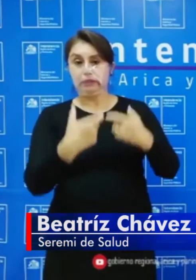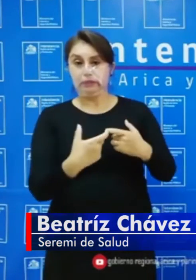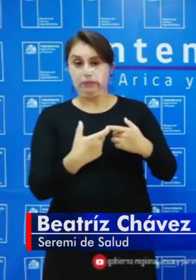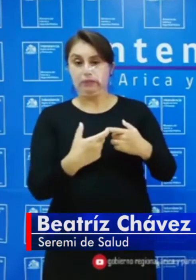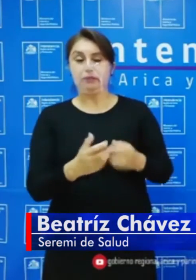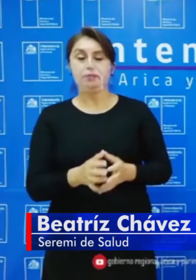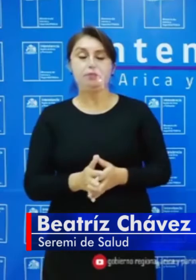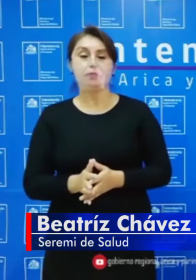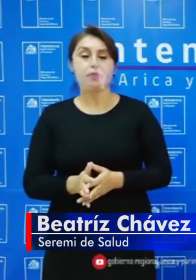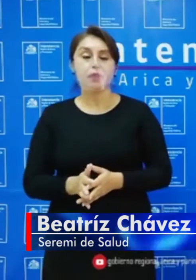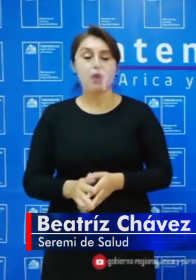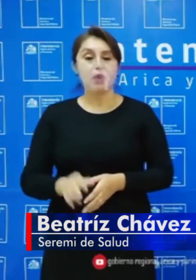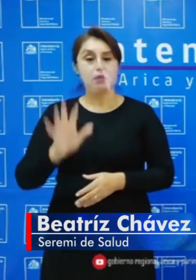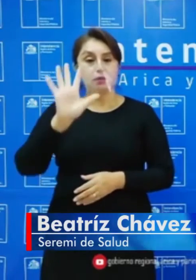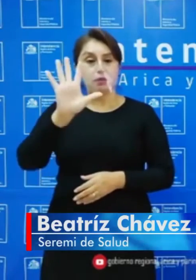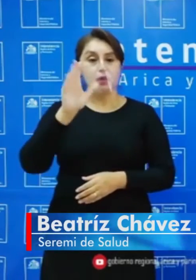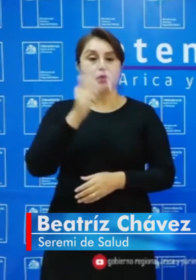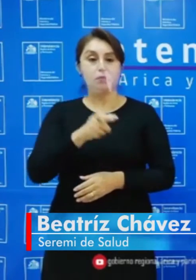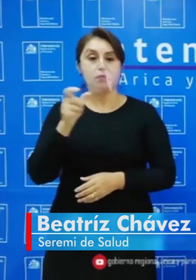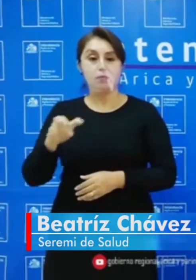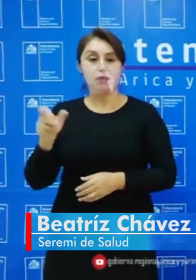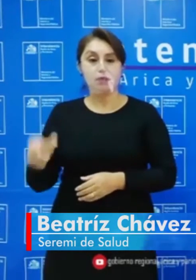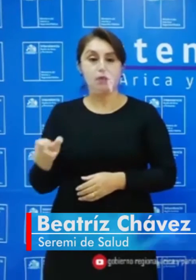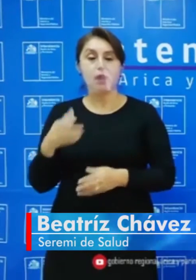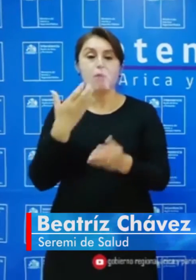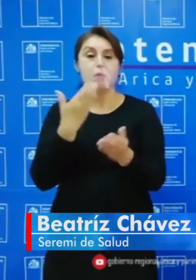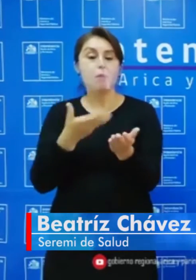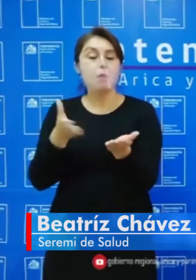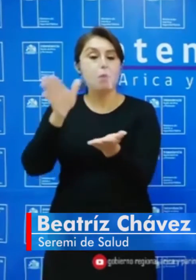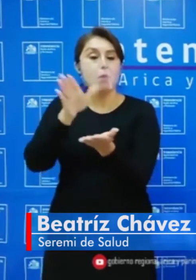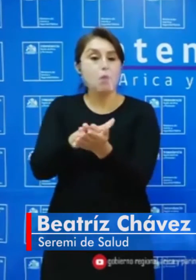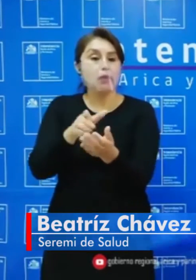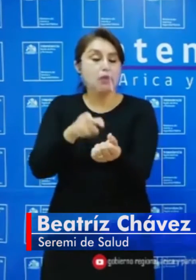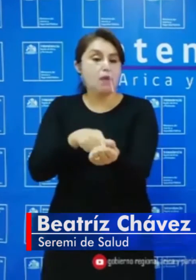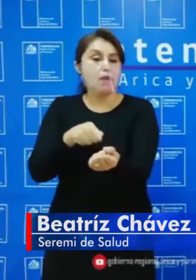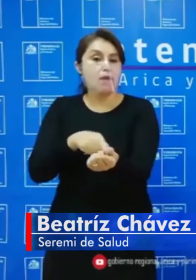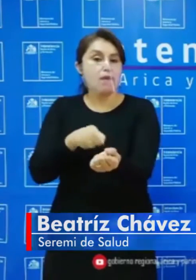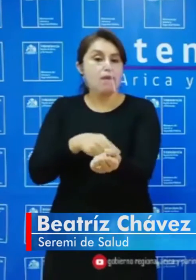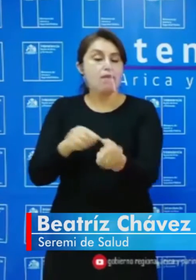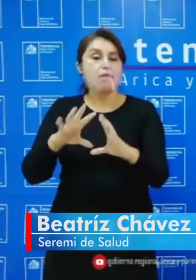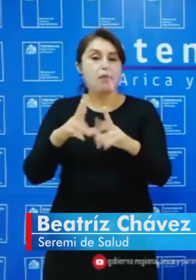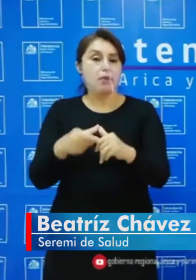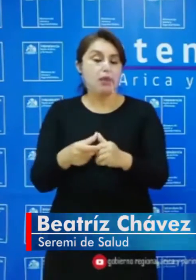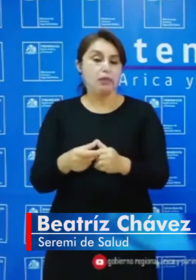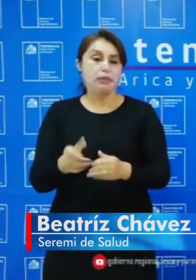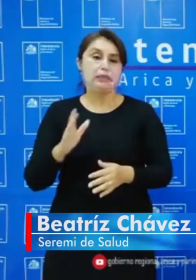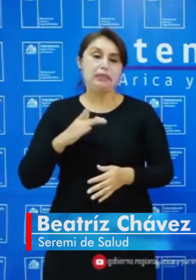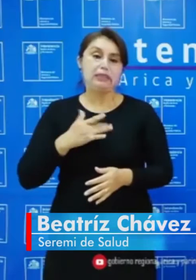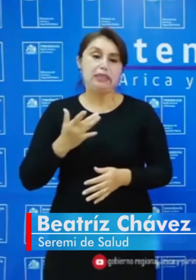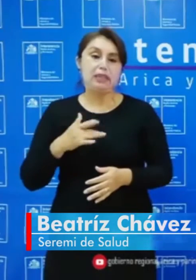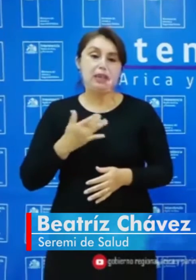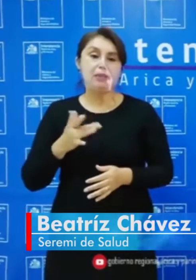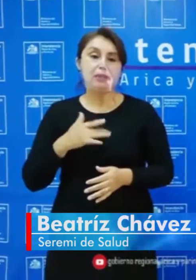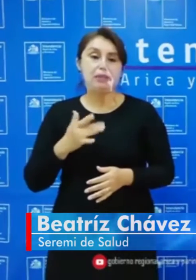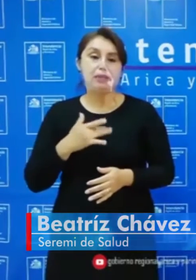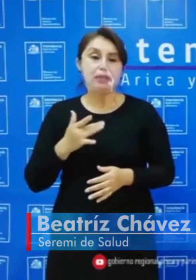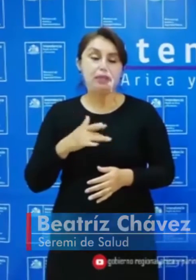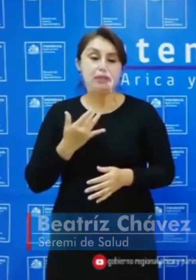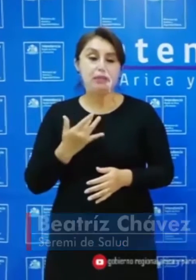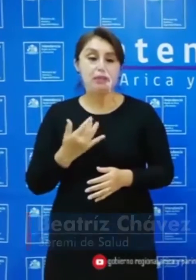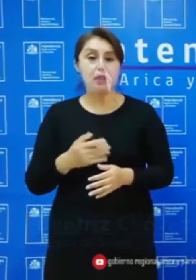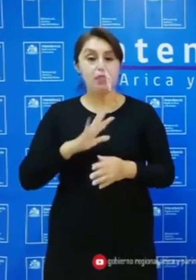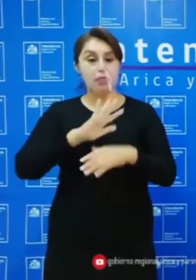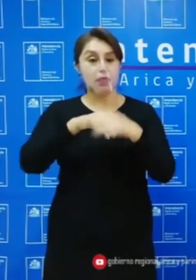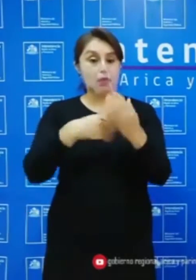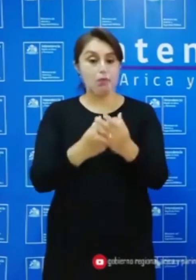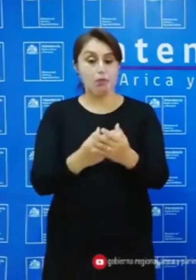familias que han perdido a sus seres queridos y que lamentablemente su funeral, su entierro no son de la